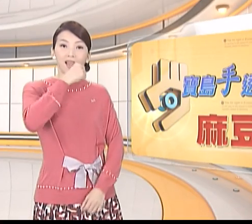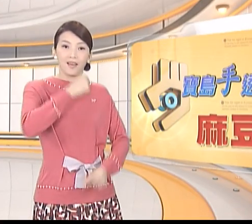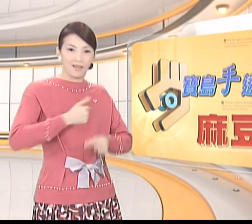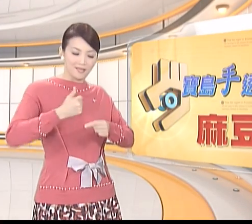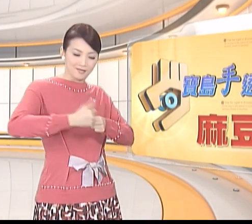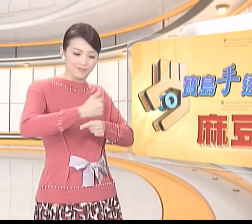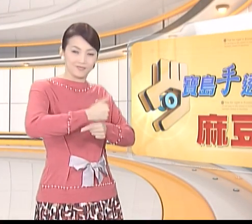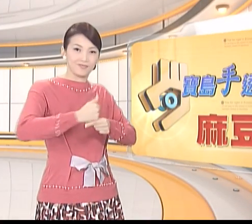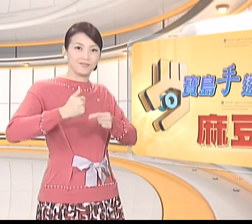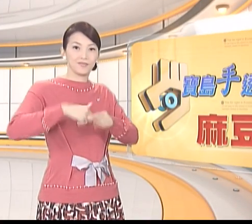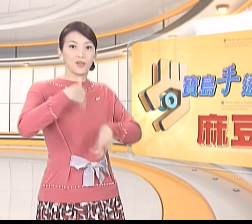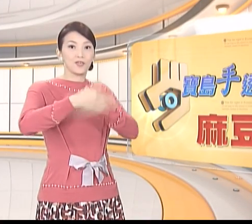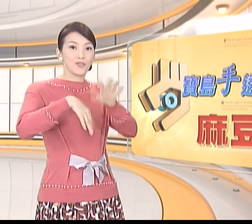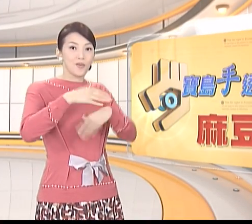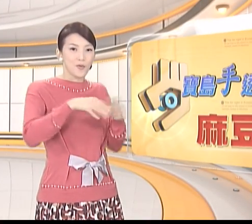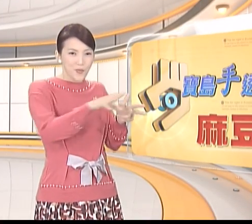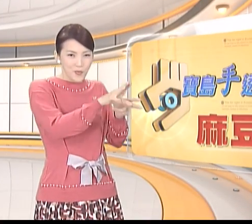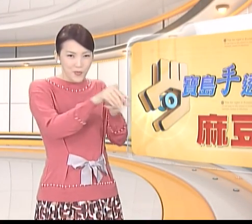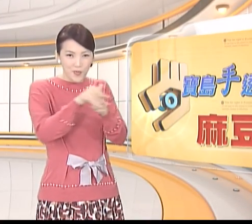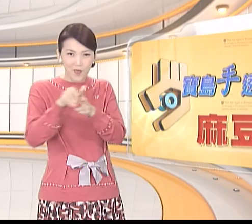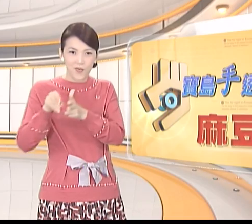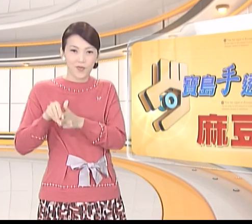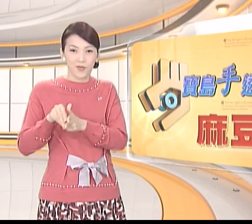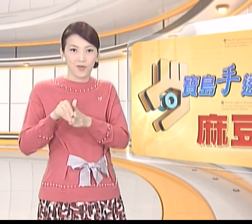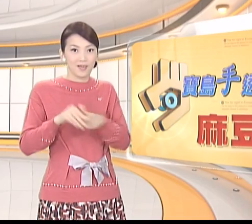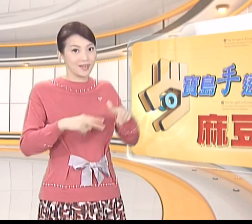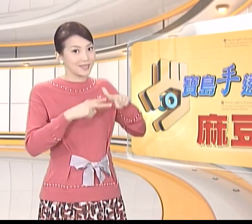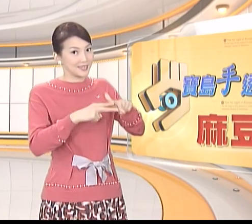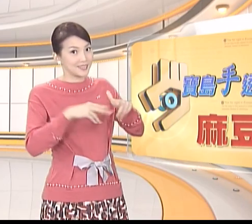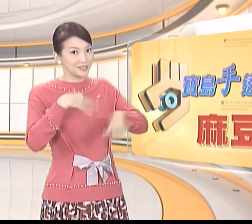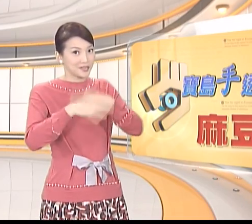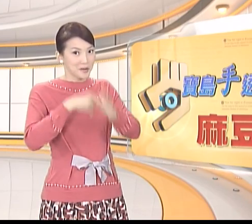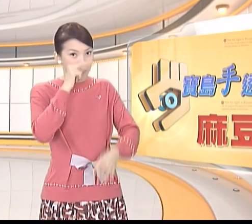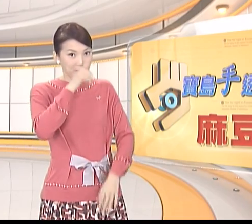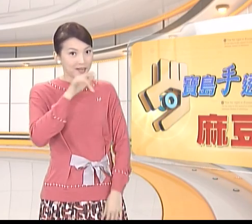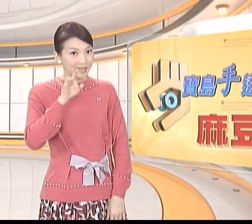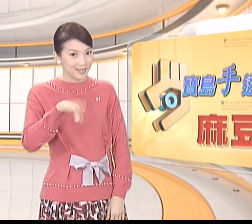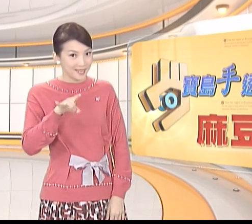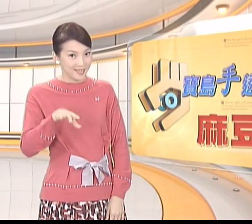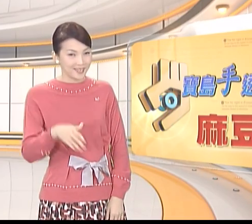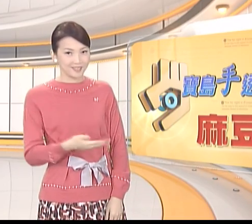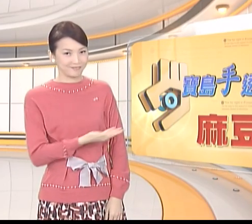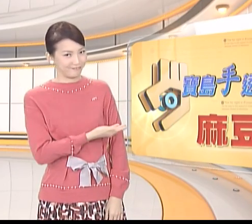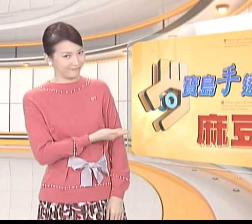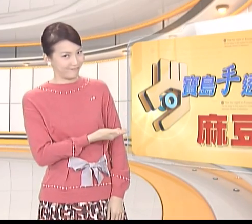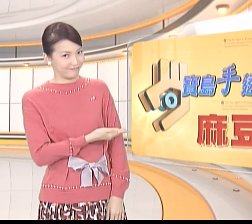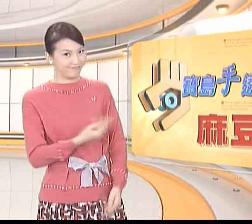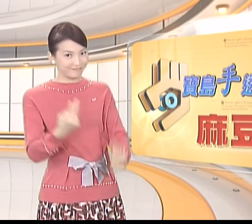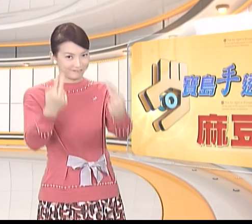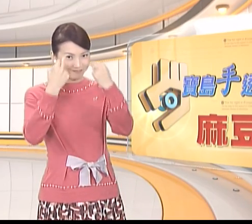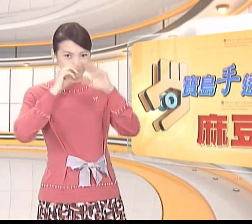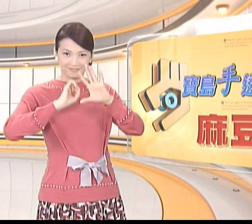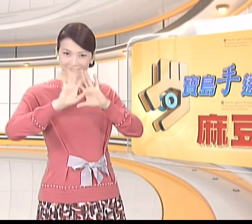接着宝岛手偷豆单元，我们一起来看看台南的麻豆手语有什么特别的